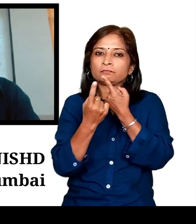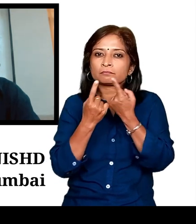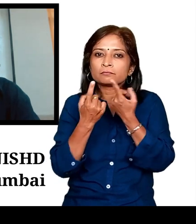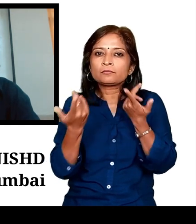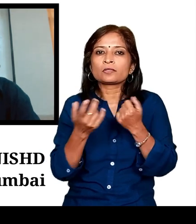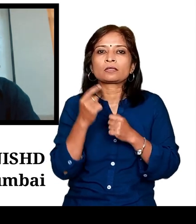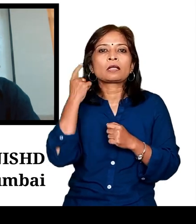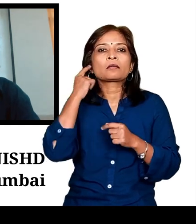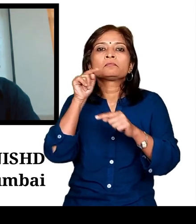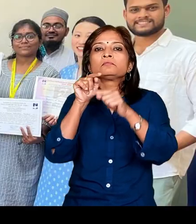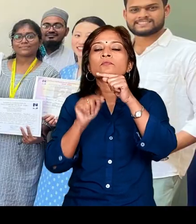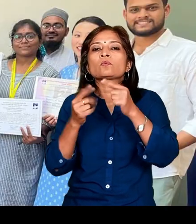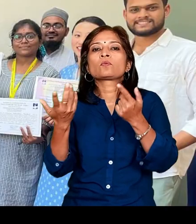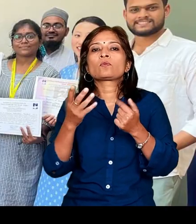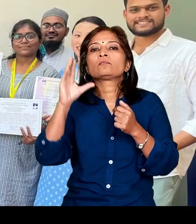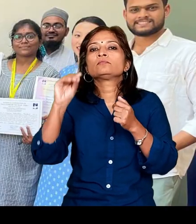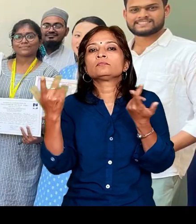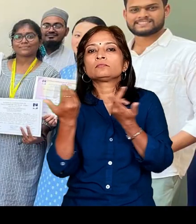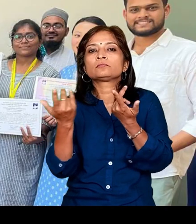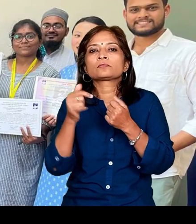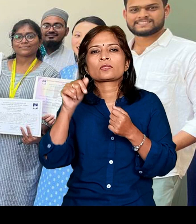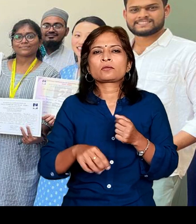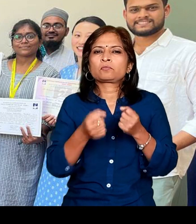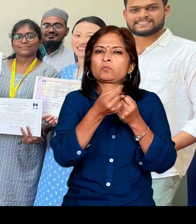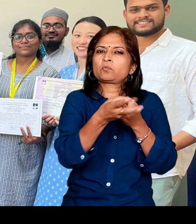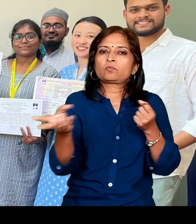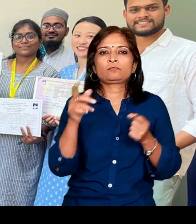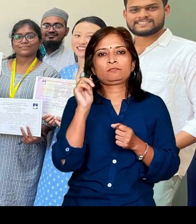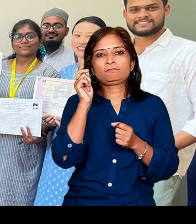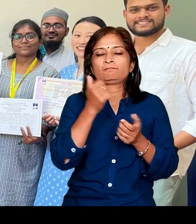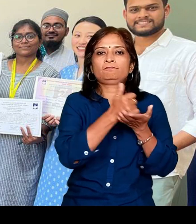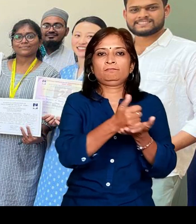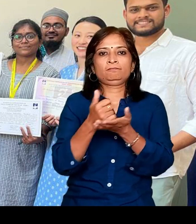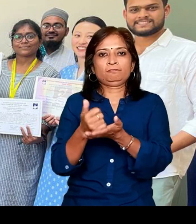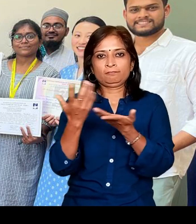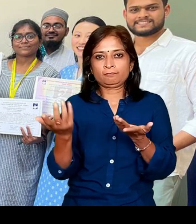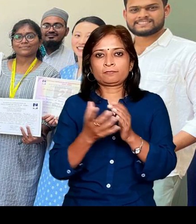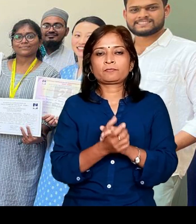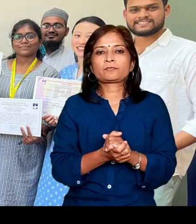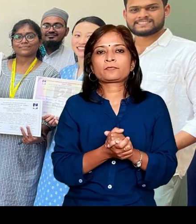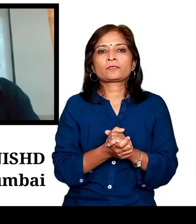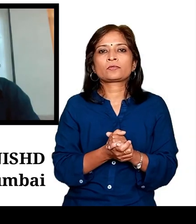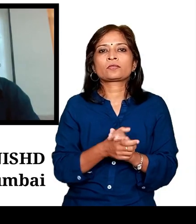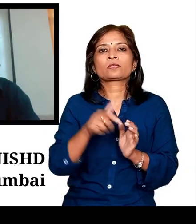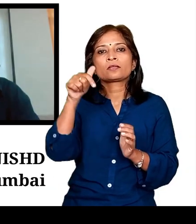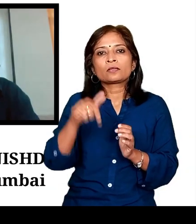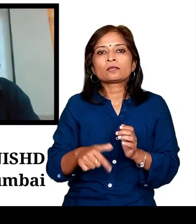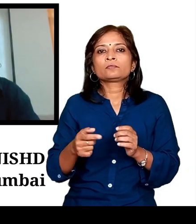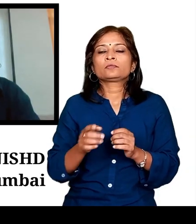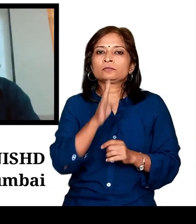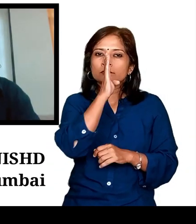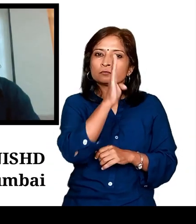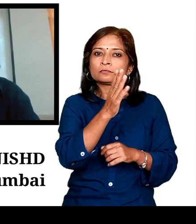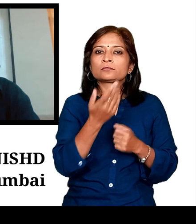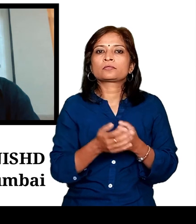diagnosis of hearing impairment. So likewise, number of services we provide. And also directly